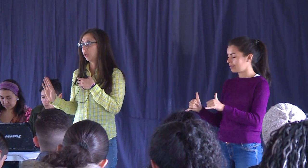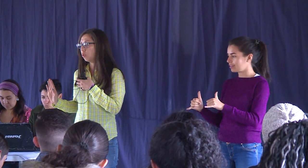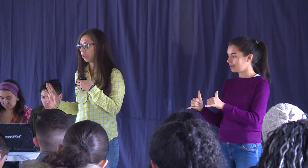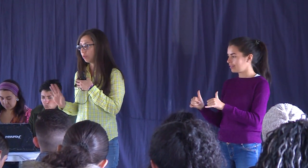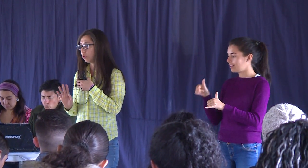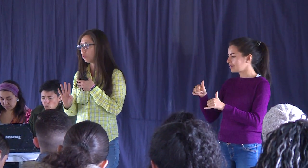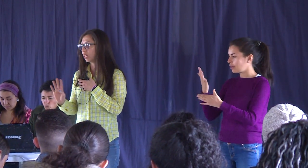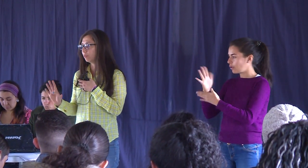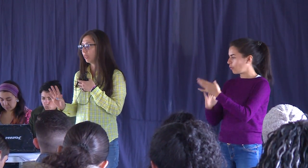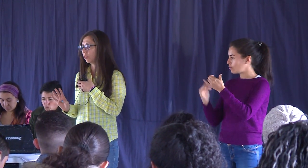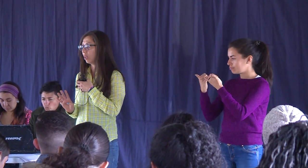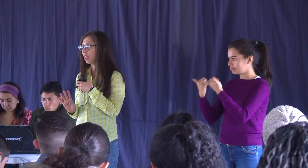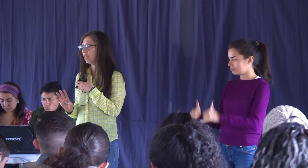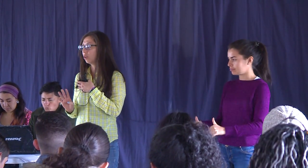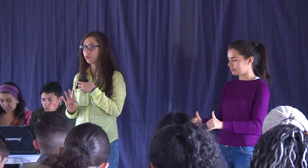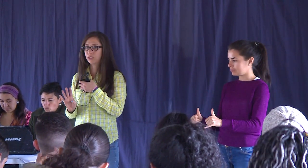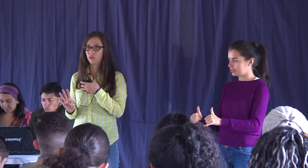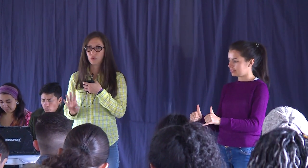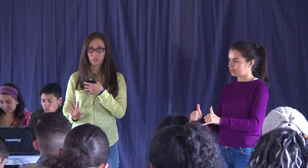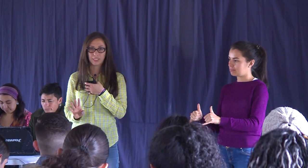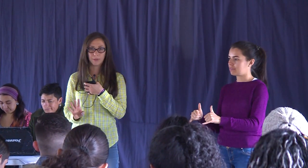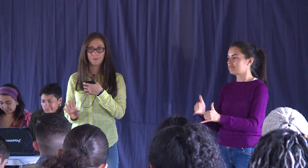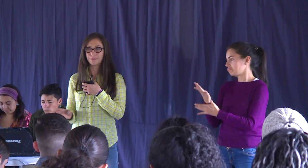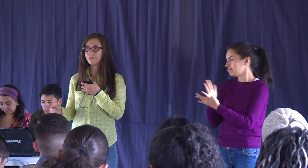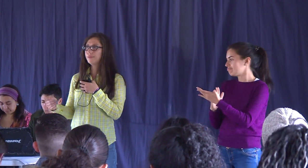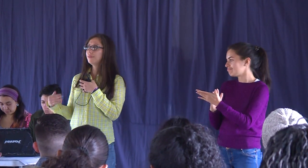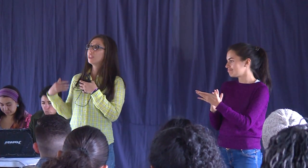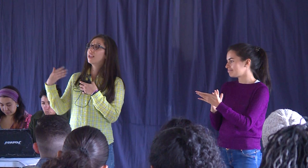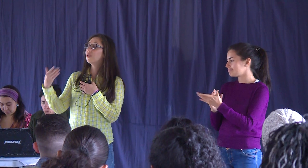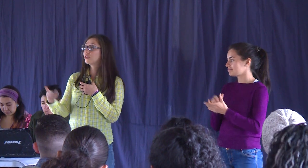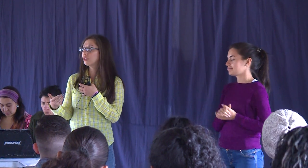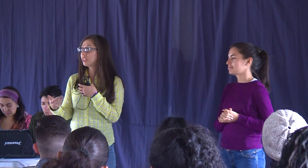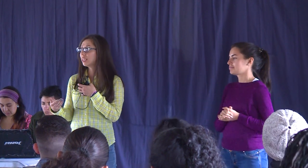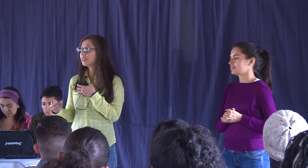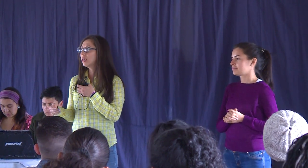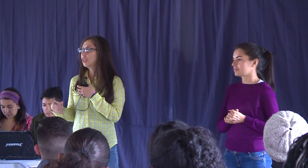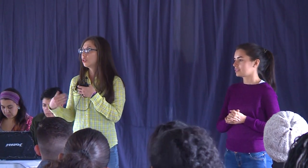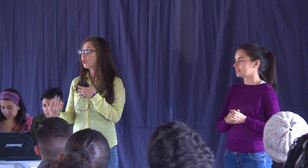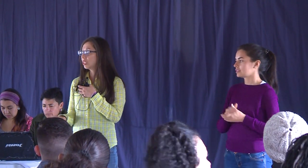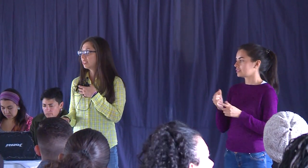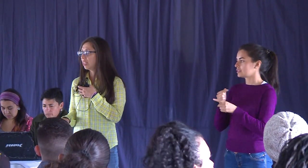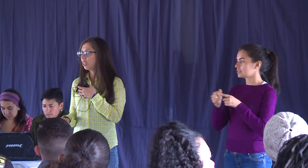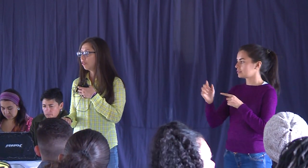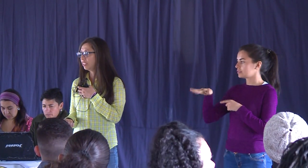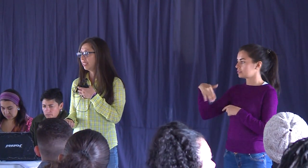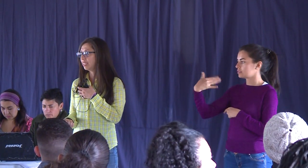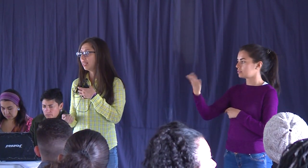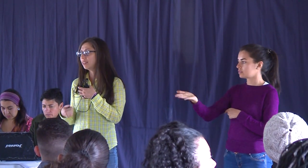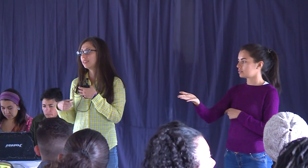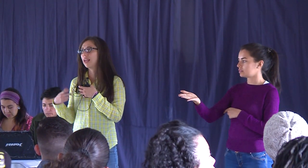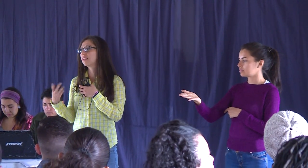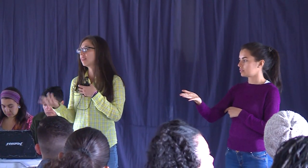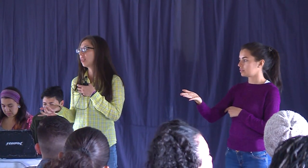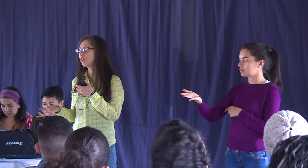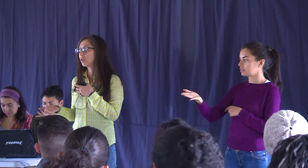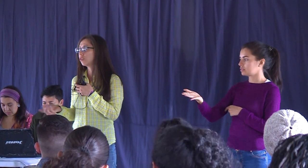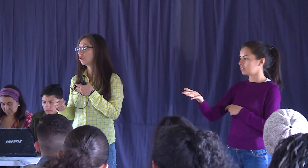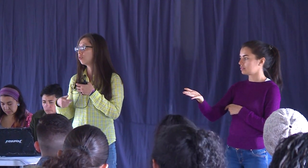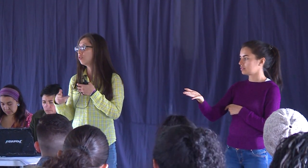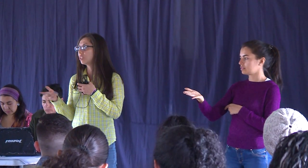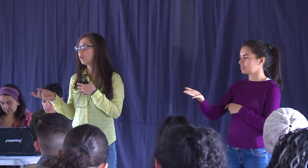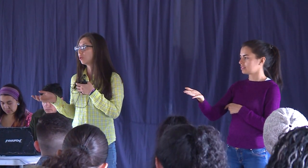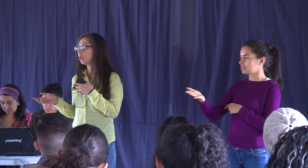eso sería lo último con respecto a lo que son notas. En 8 días yo voy a estar en la oficina, si alguien tiene